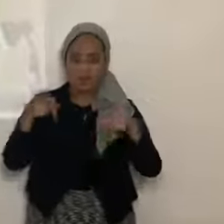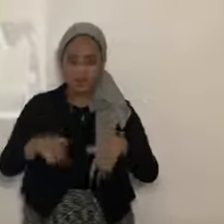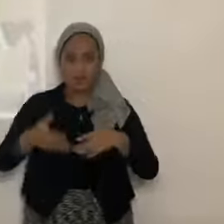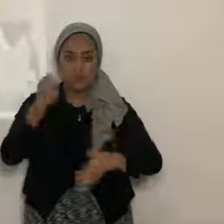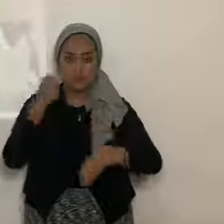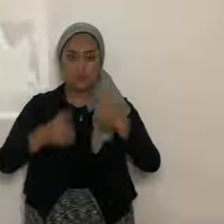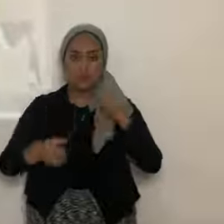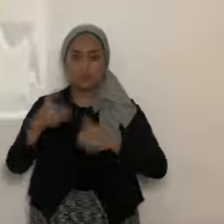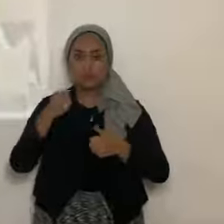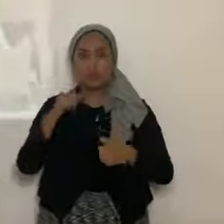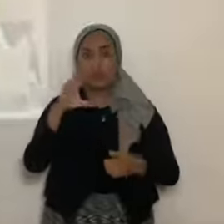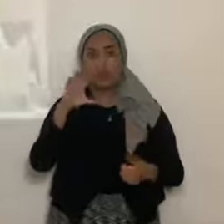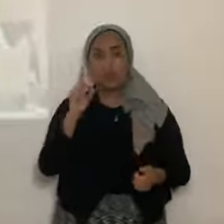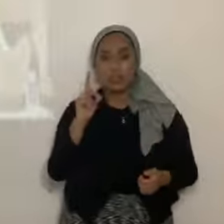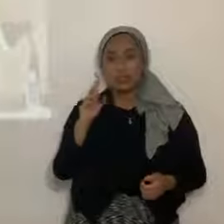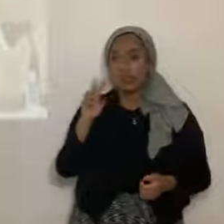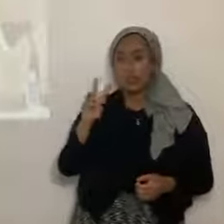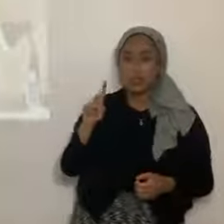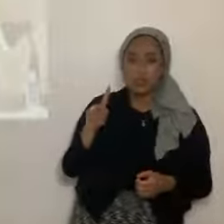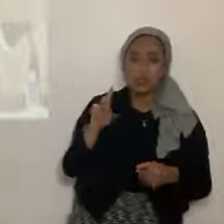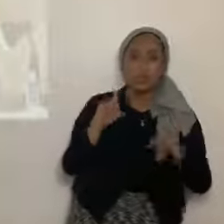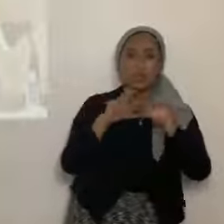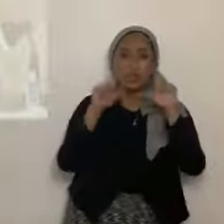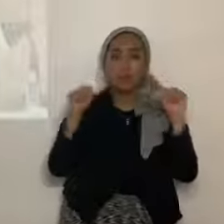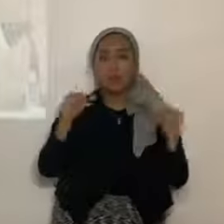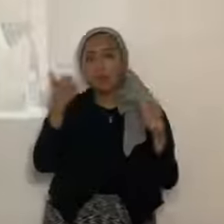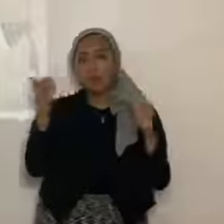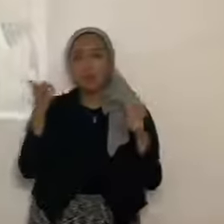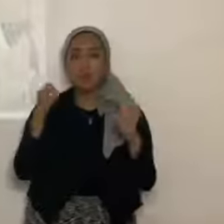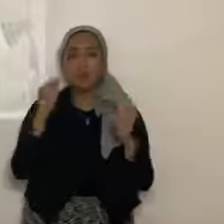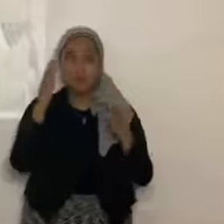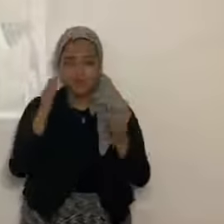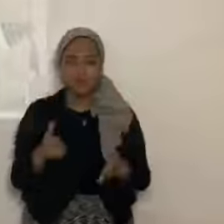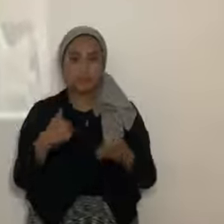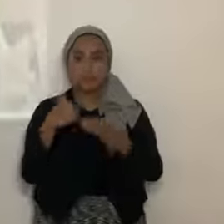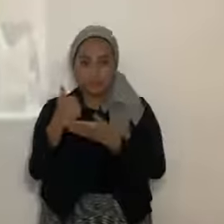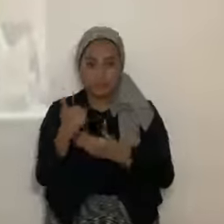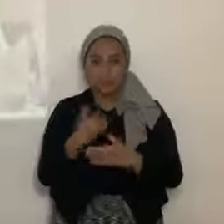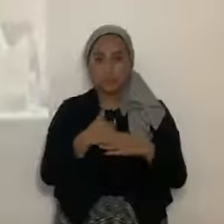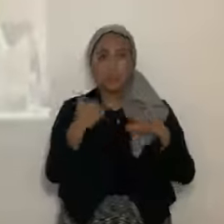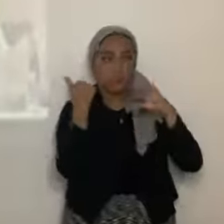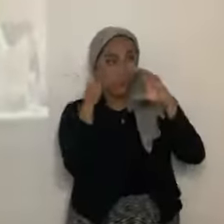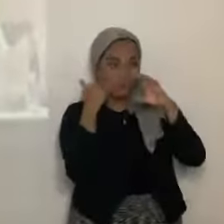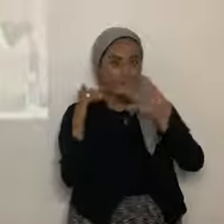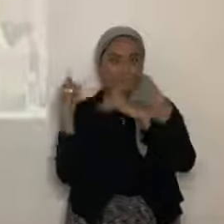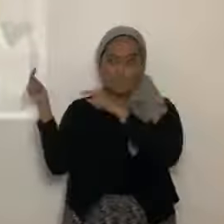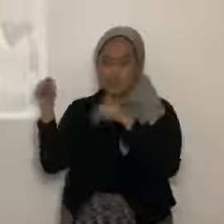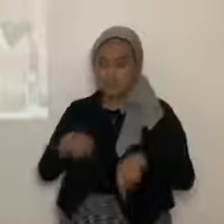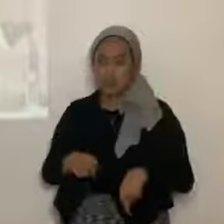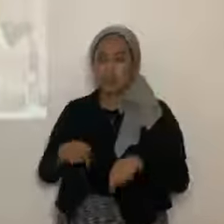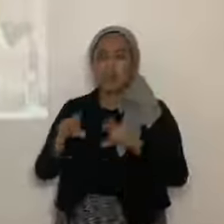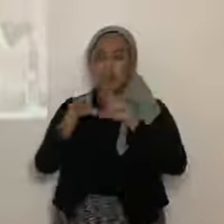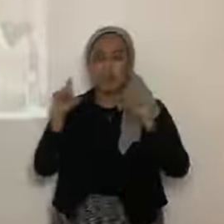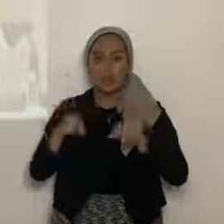DVDs, CDs, libros. Otros pastores nos han ayudado y mandan también libros para acá y discos y demás, y nos traen memorias y